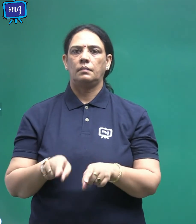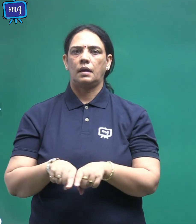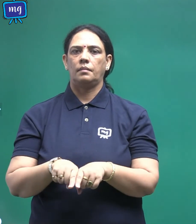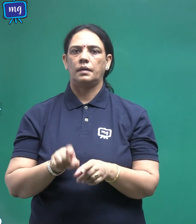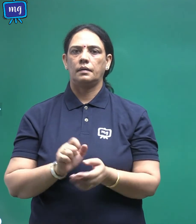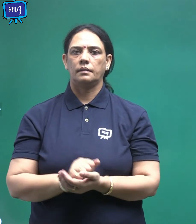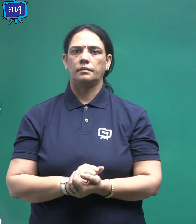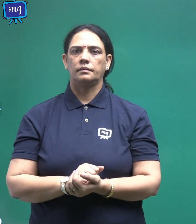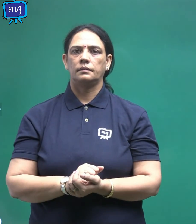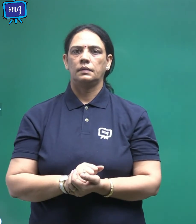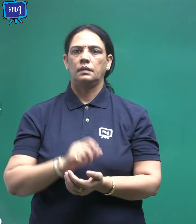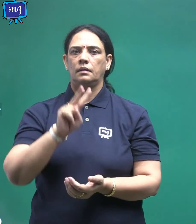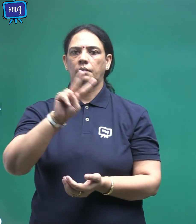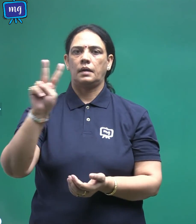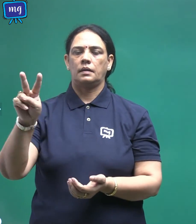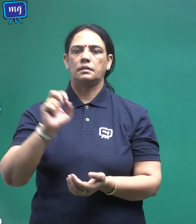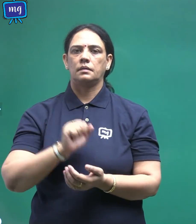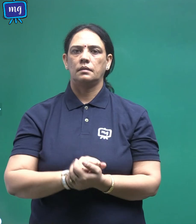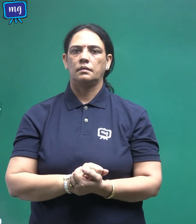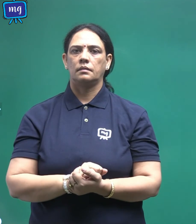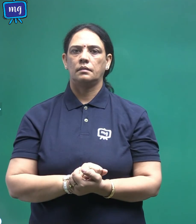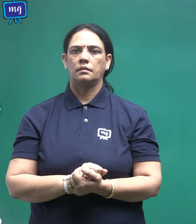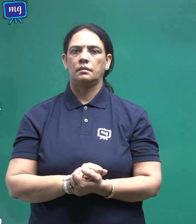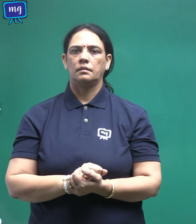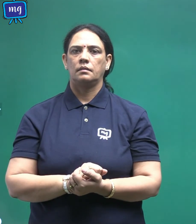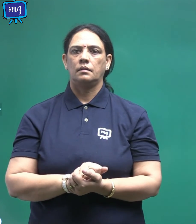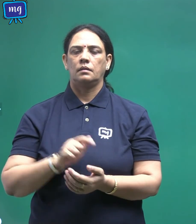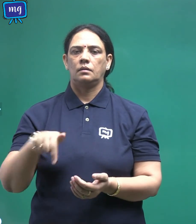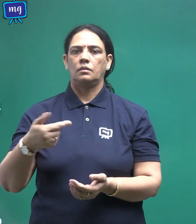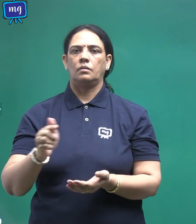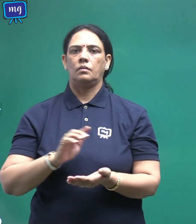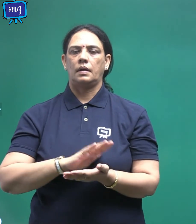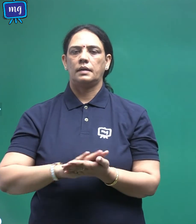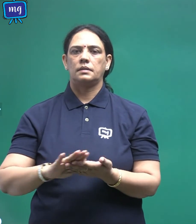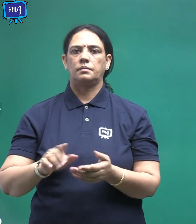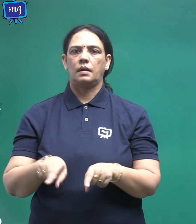बराबर 22। तो h बराबर